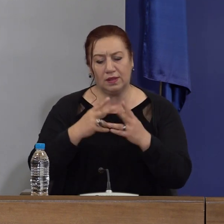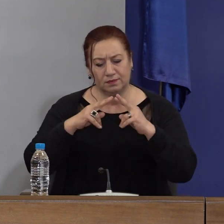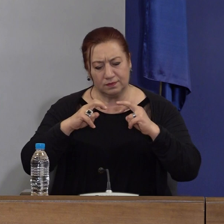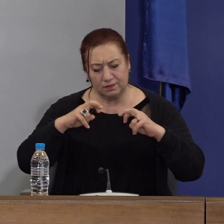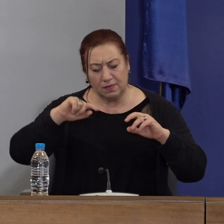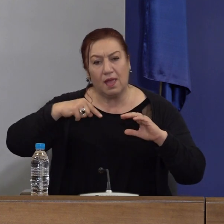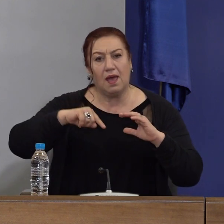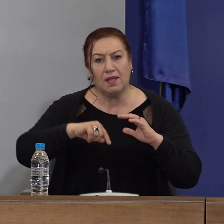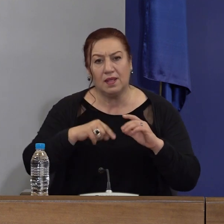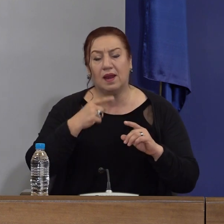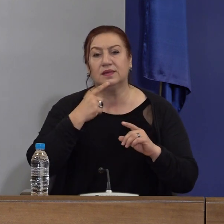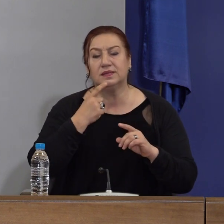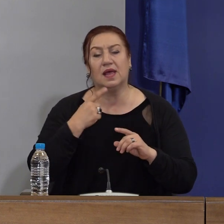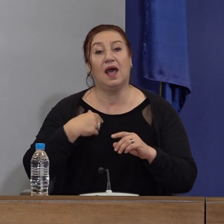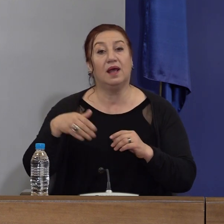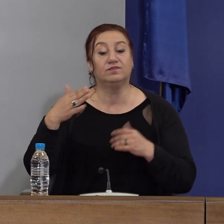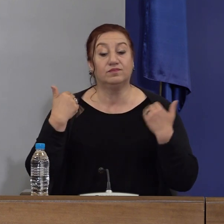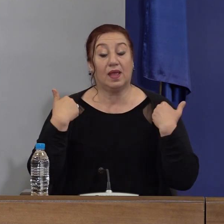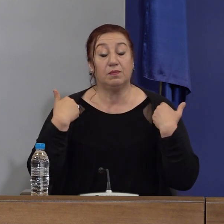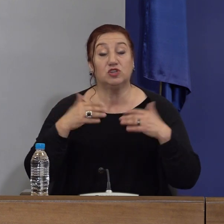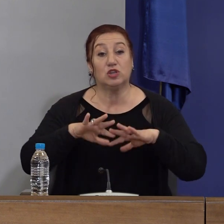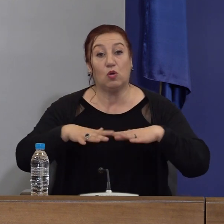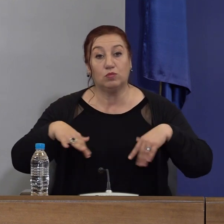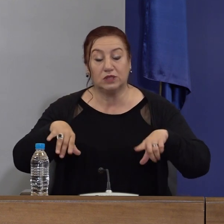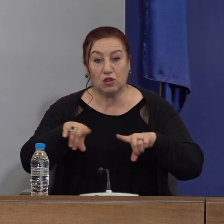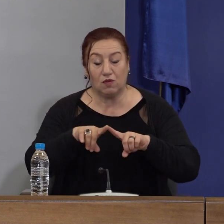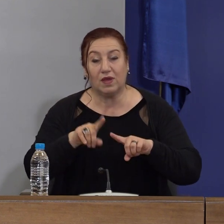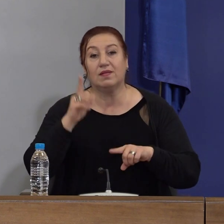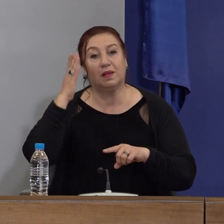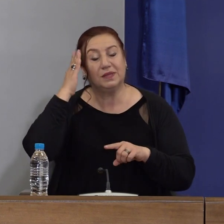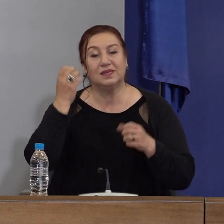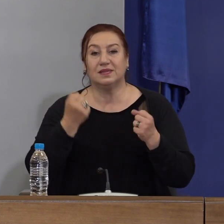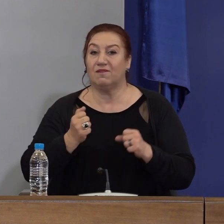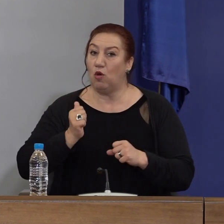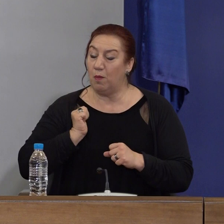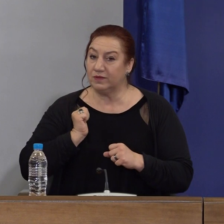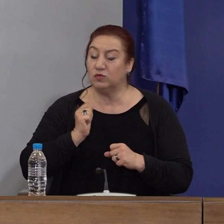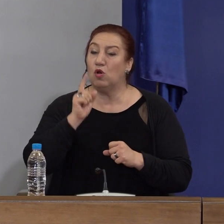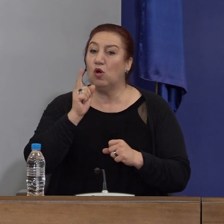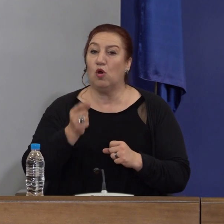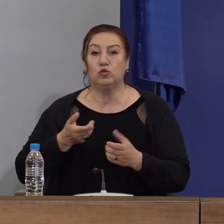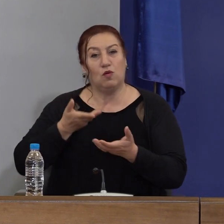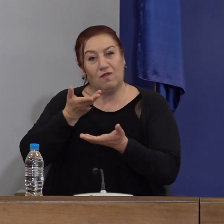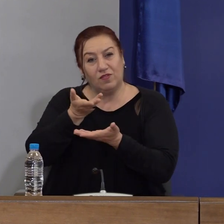на епидемичната обстановка на министъра на здравеопазването, който внася предложението в